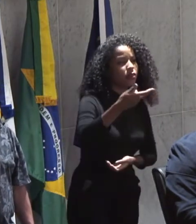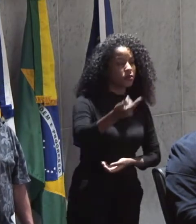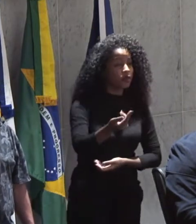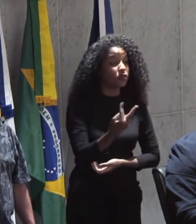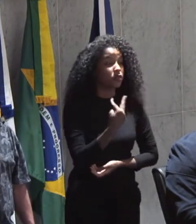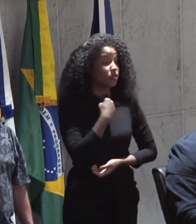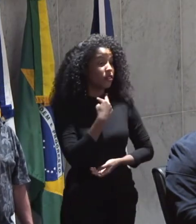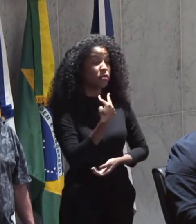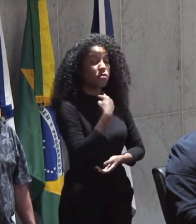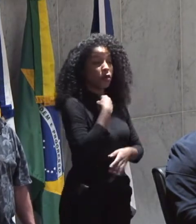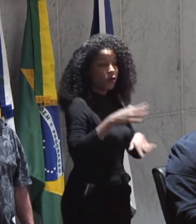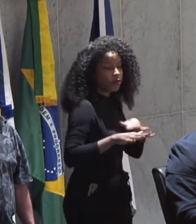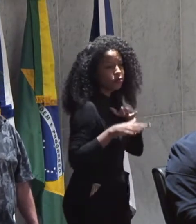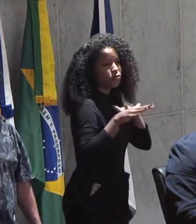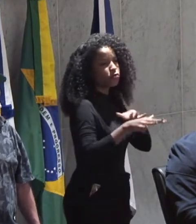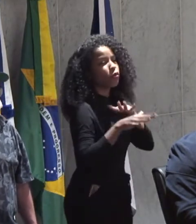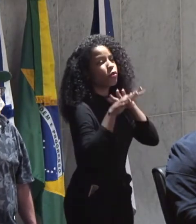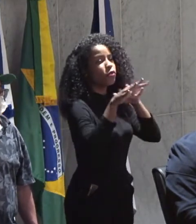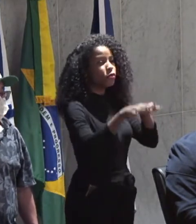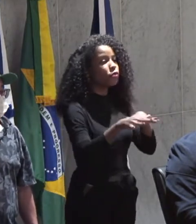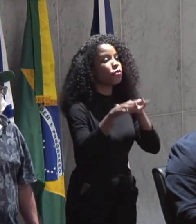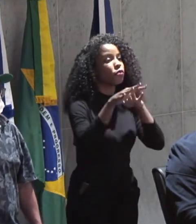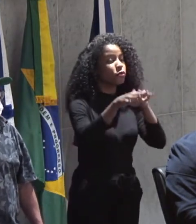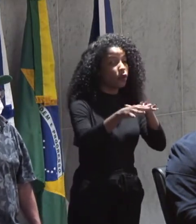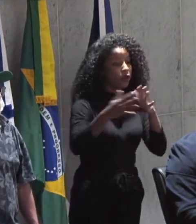com a formiga, não assanha o